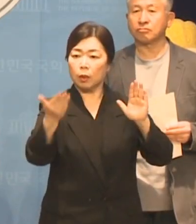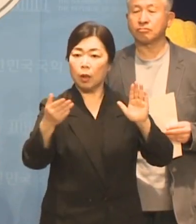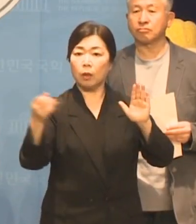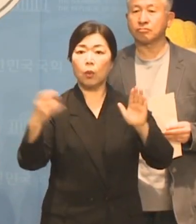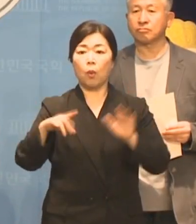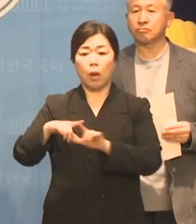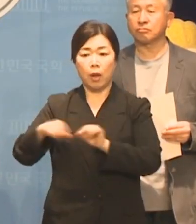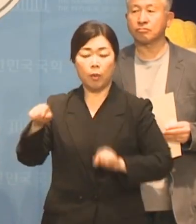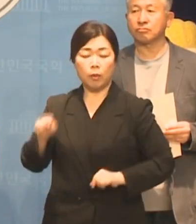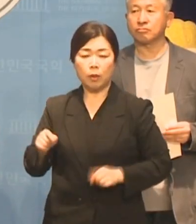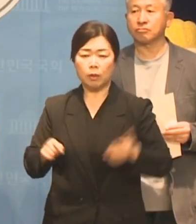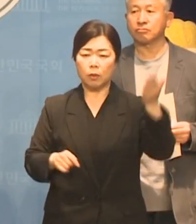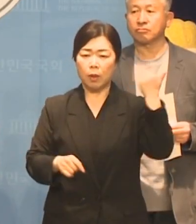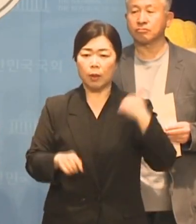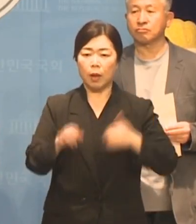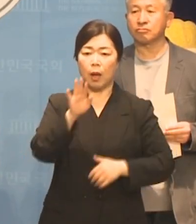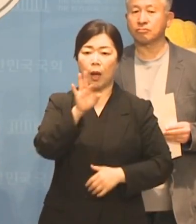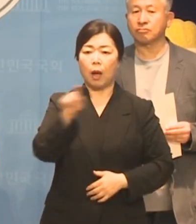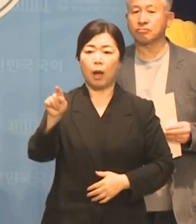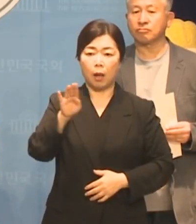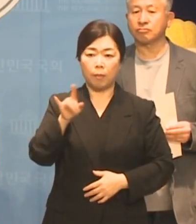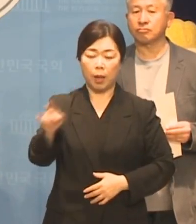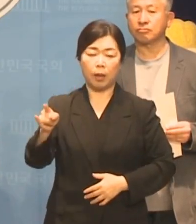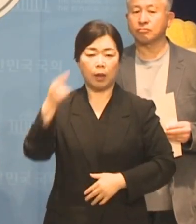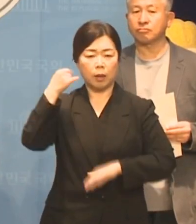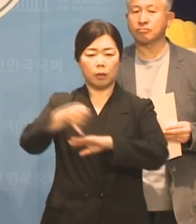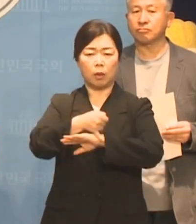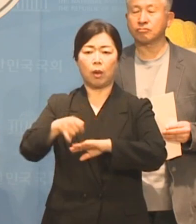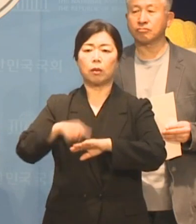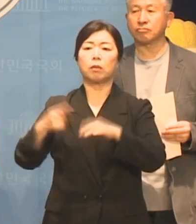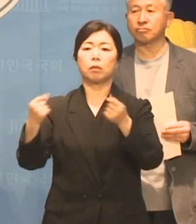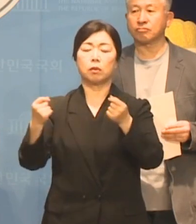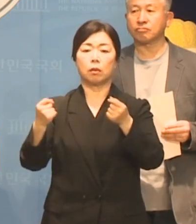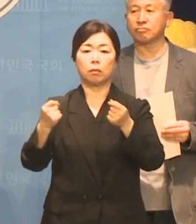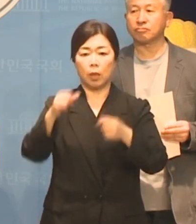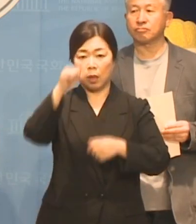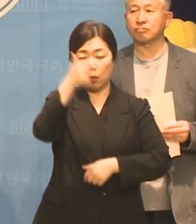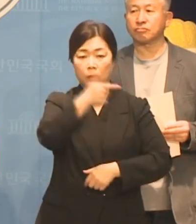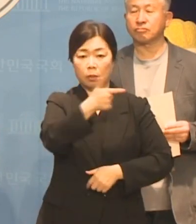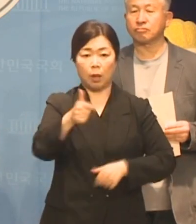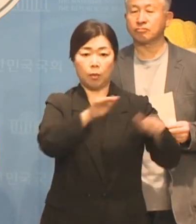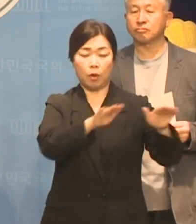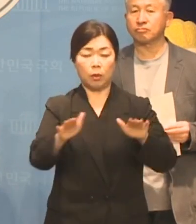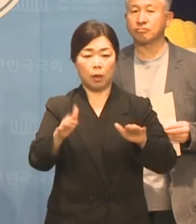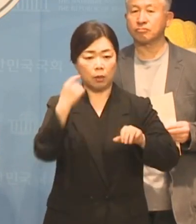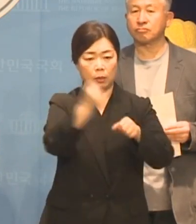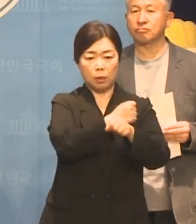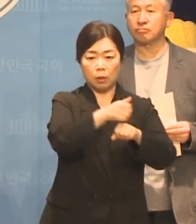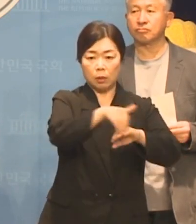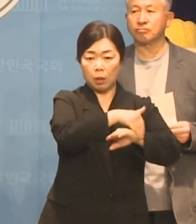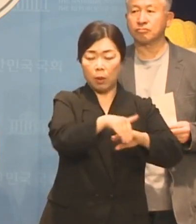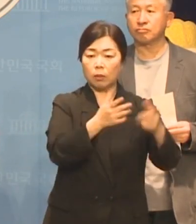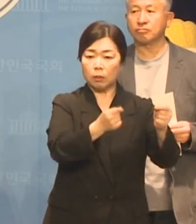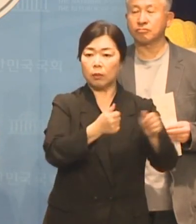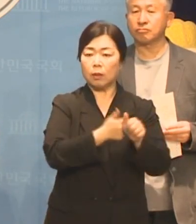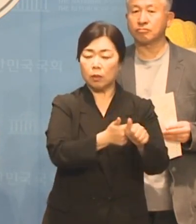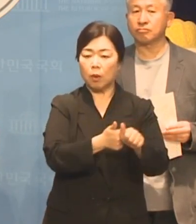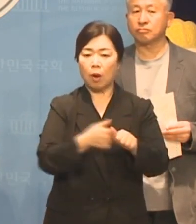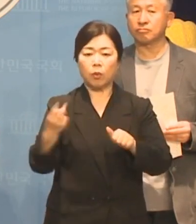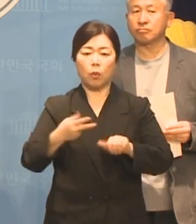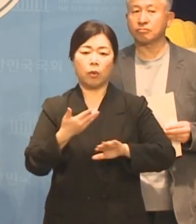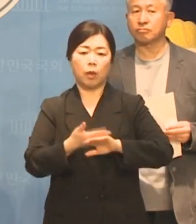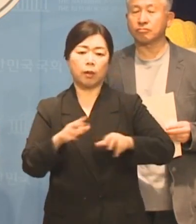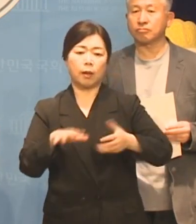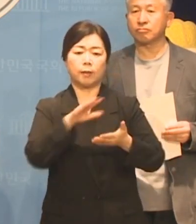측에서는 과거 아베 전 수상의 구상이었던 인도 태평양 전략에 이어 지역 패권을 노리는 또 다른